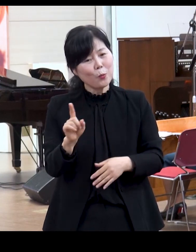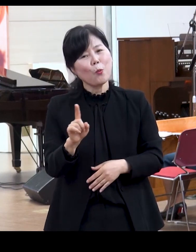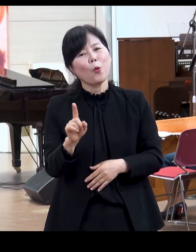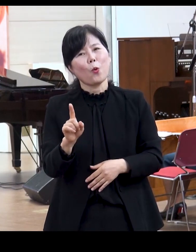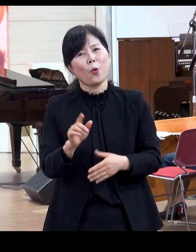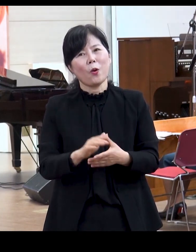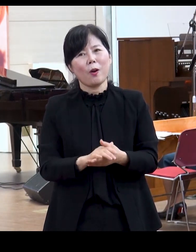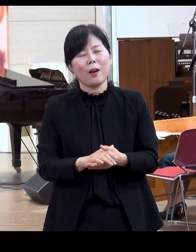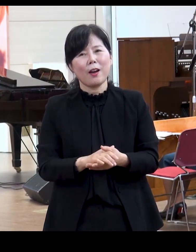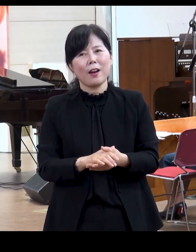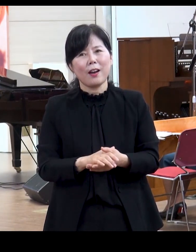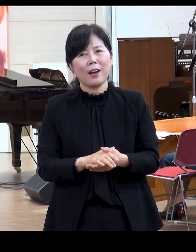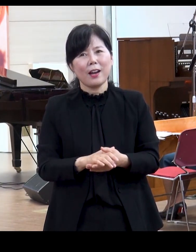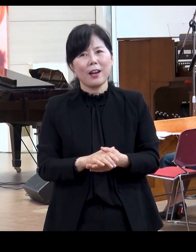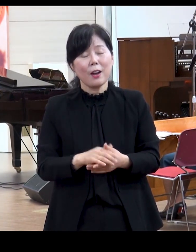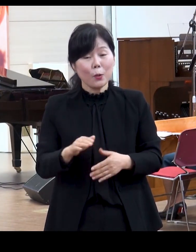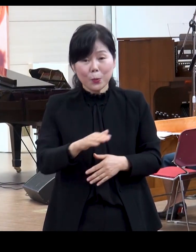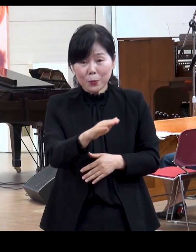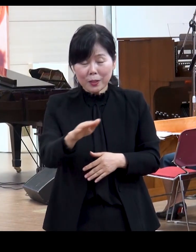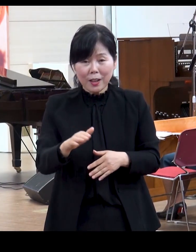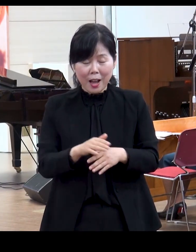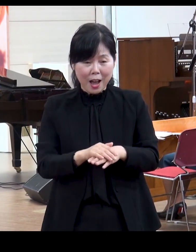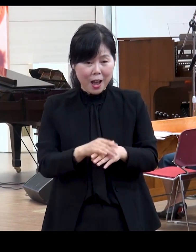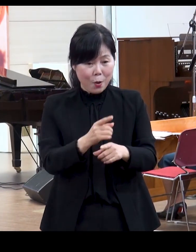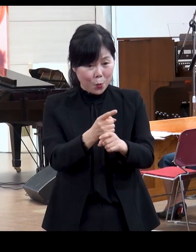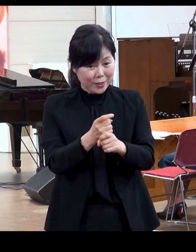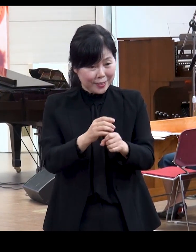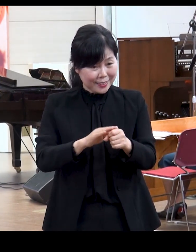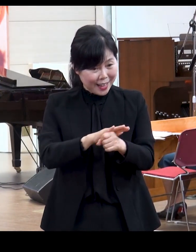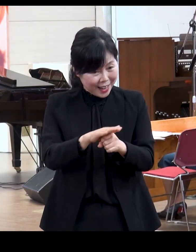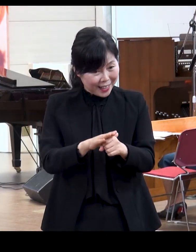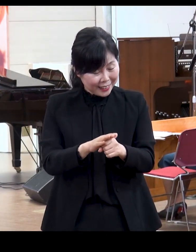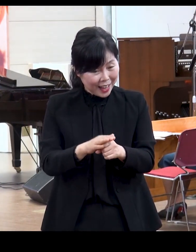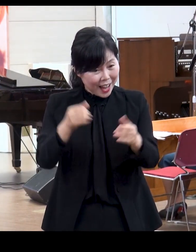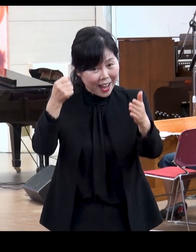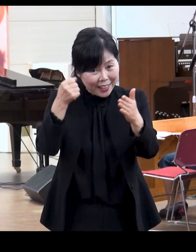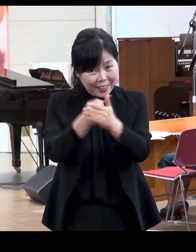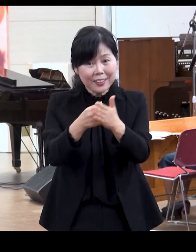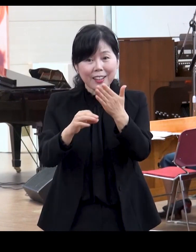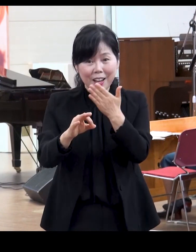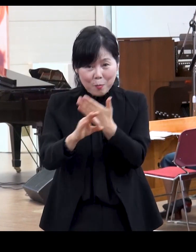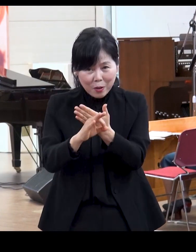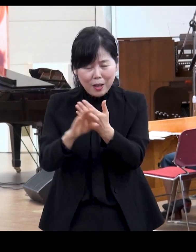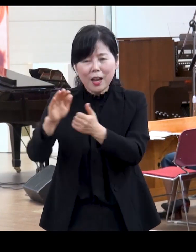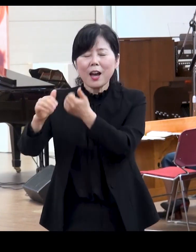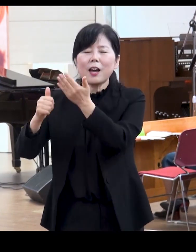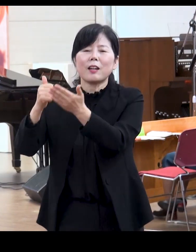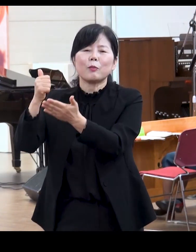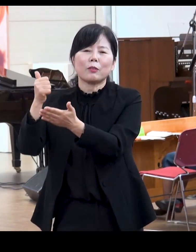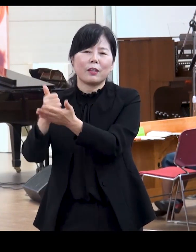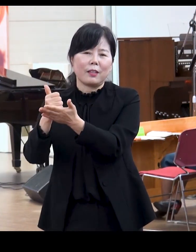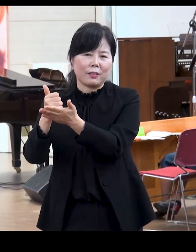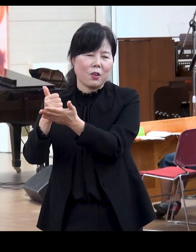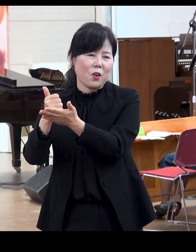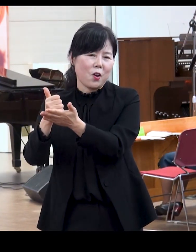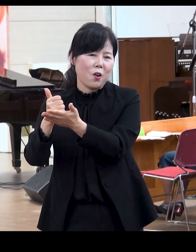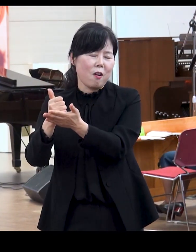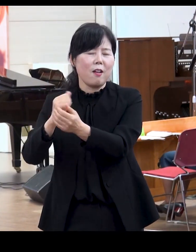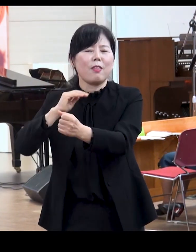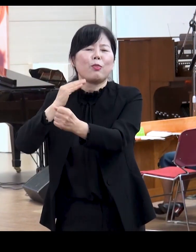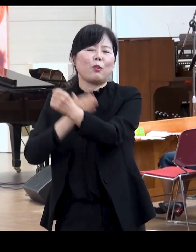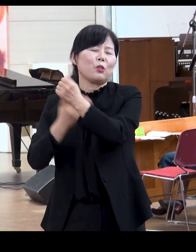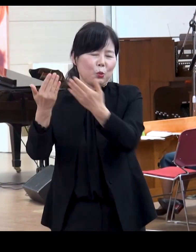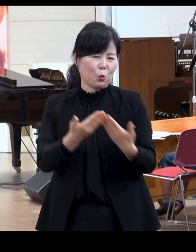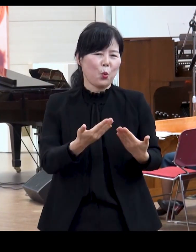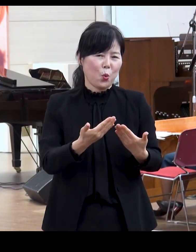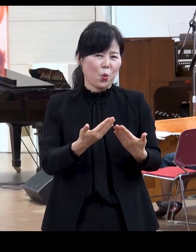게 뭐냐면요, 우리가 그렇게 하기로 결단하고 나아가면 반드시 우리 하나님께서 그렇게 할 수